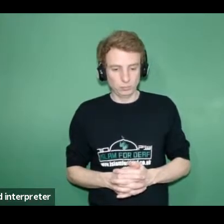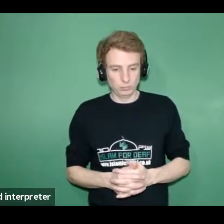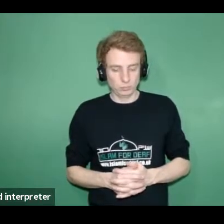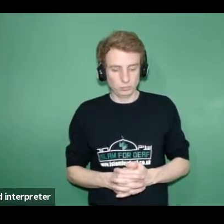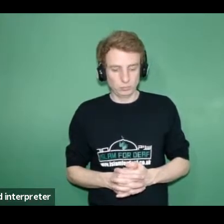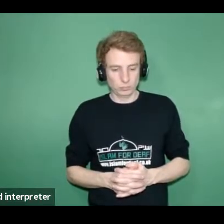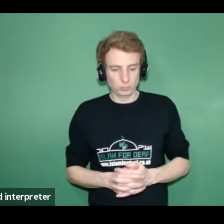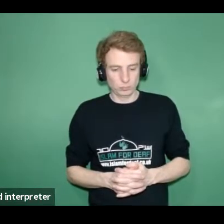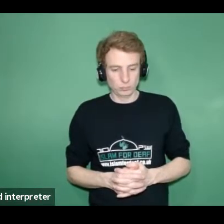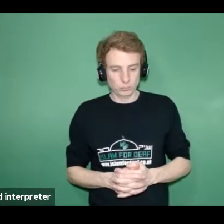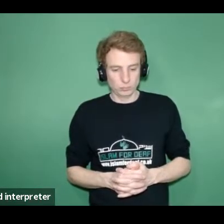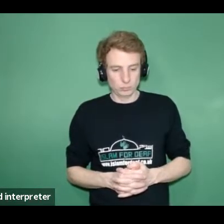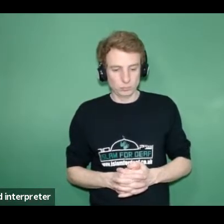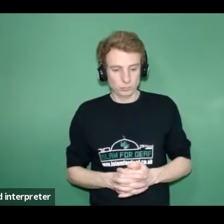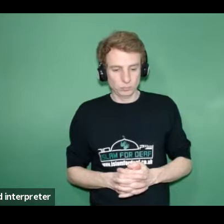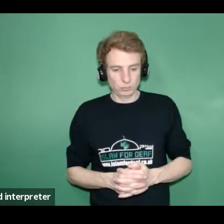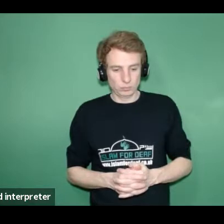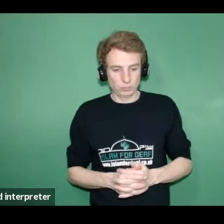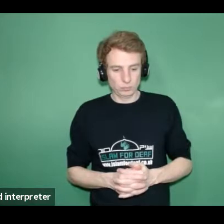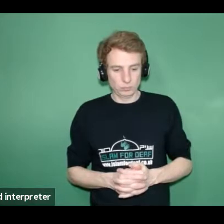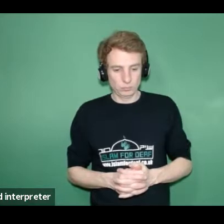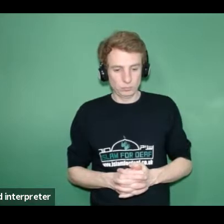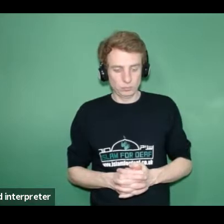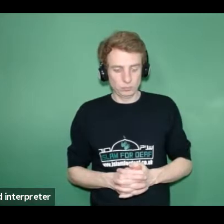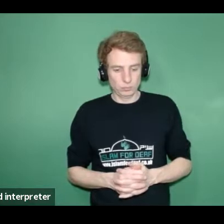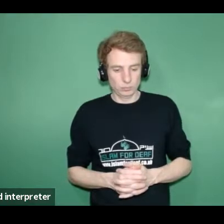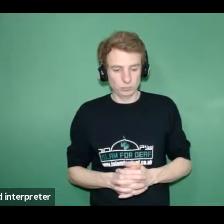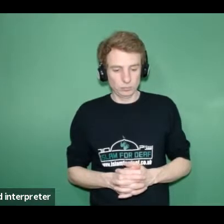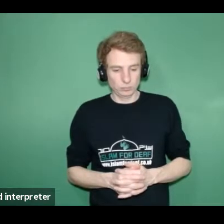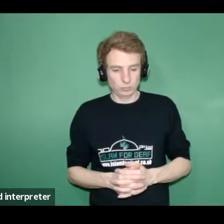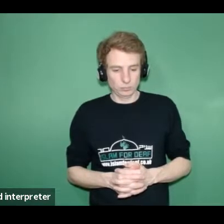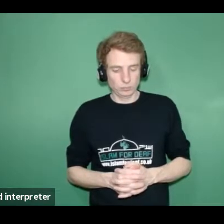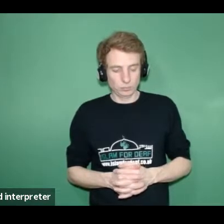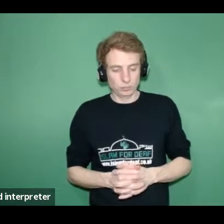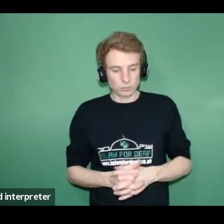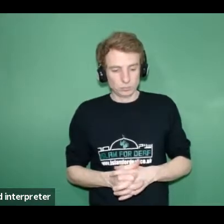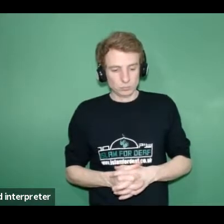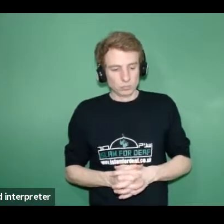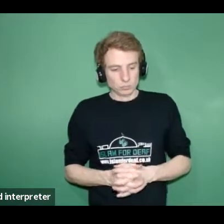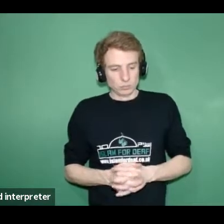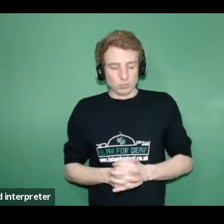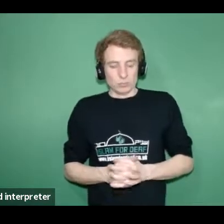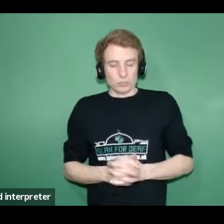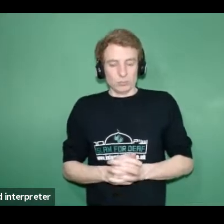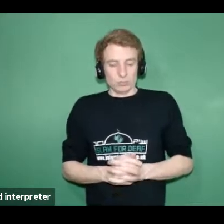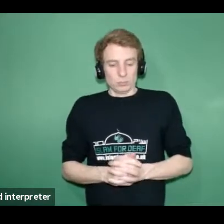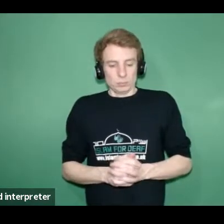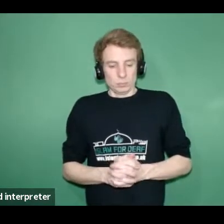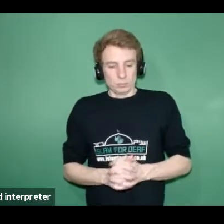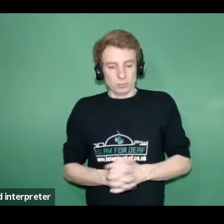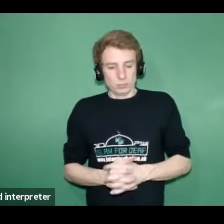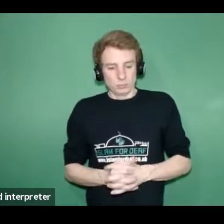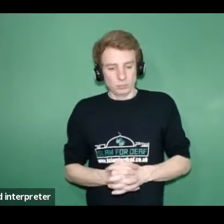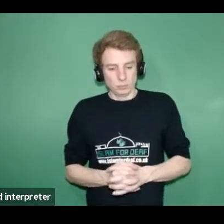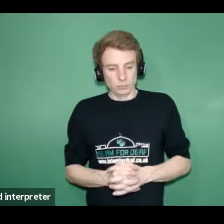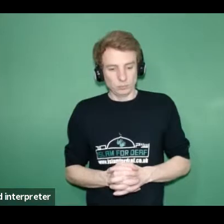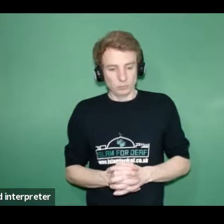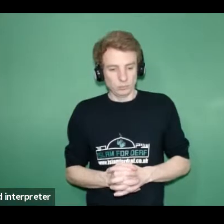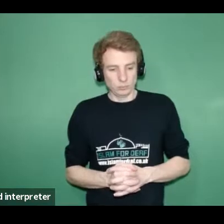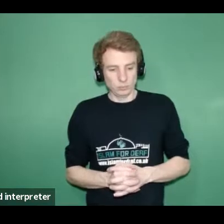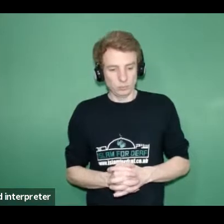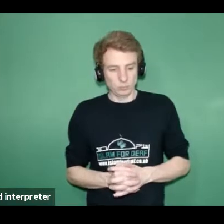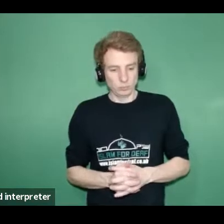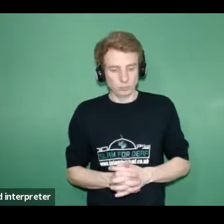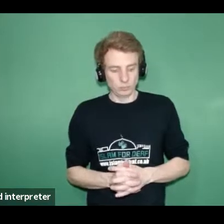الحلقوم عندئذ لا ينفع الندم ولا يمكن الرجوع ولا يقبل